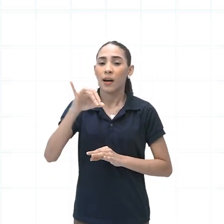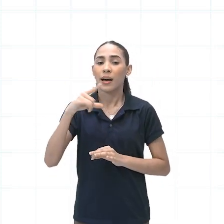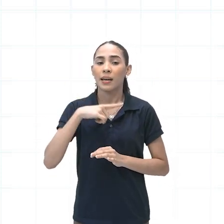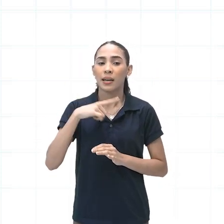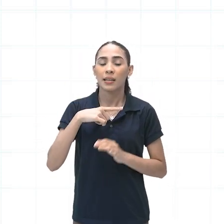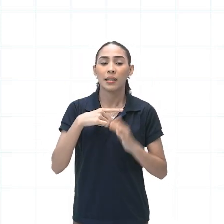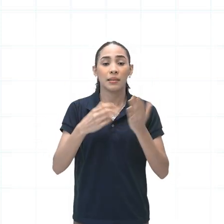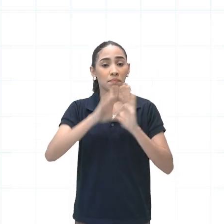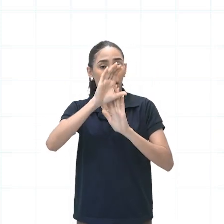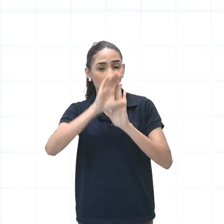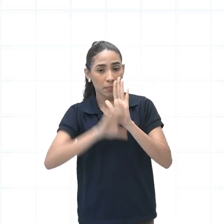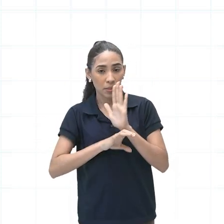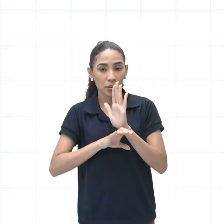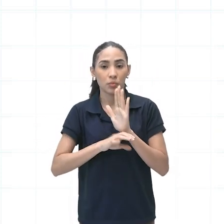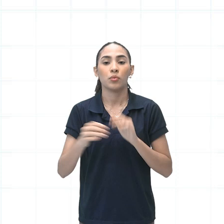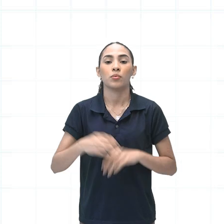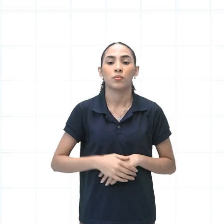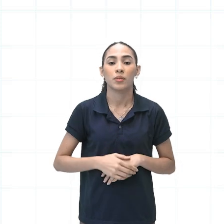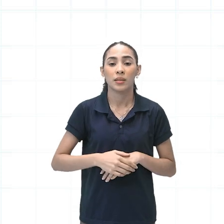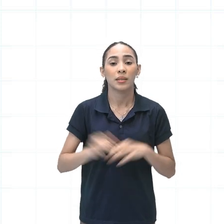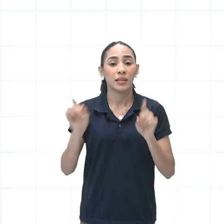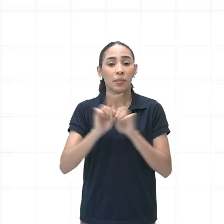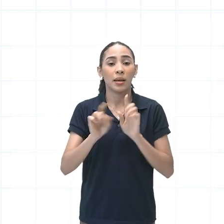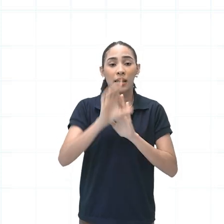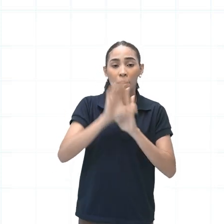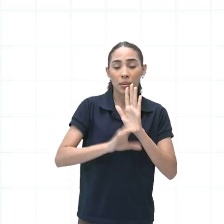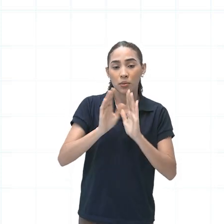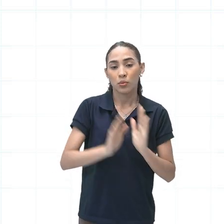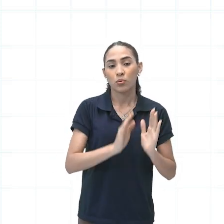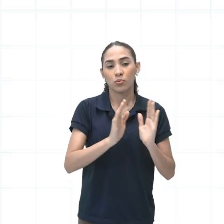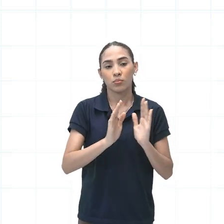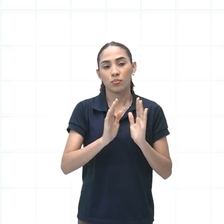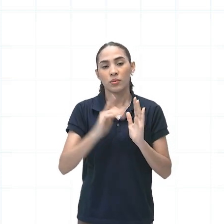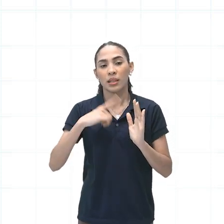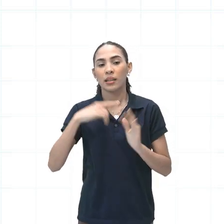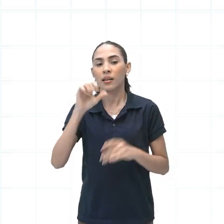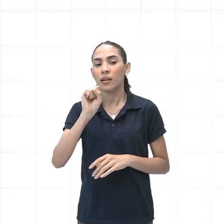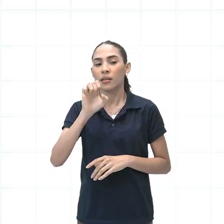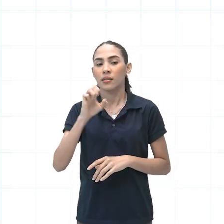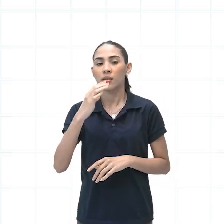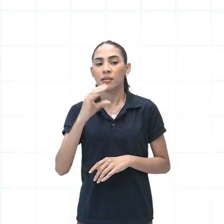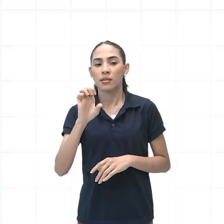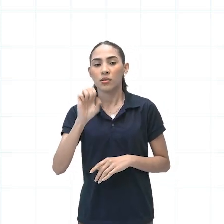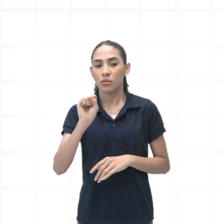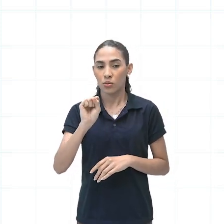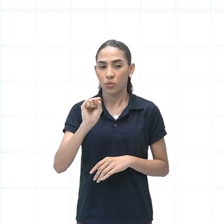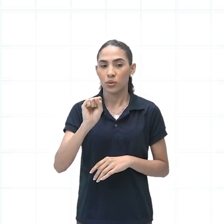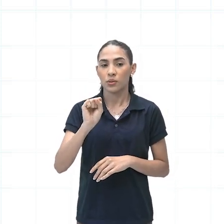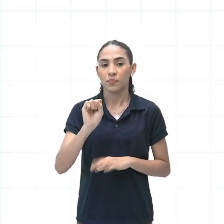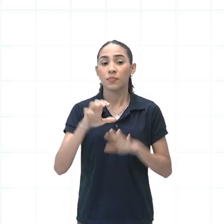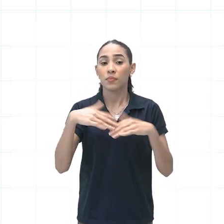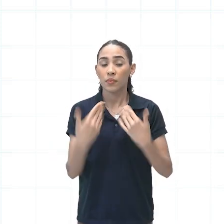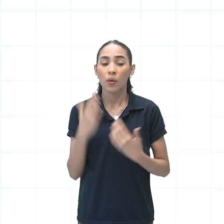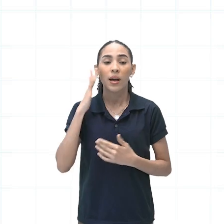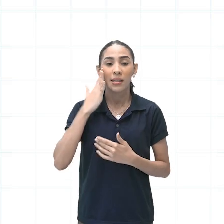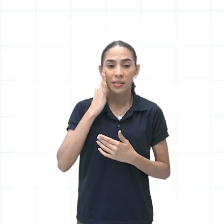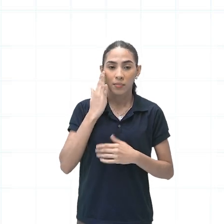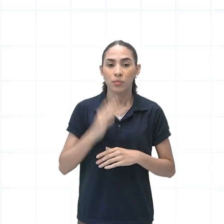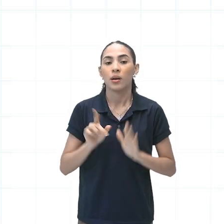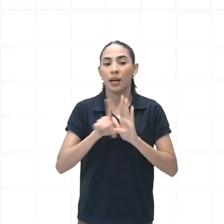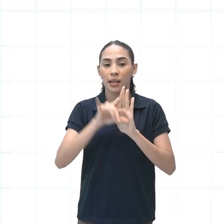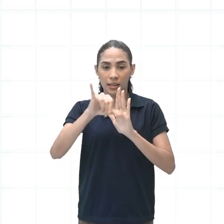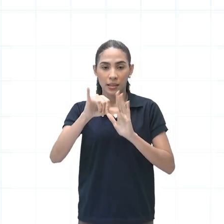em capítulos, que por sua vez são divididos em seções. Então vejam, do maior para o maior, entendamos então que